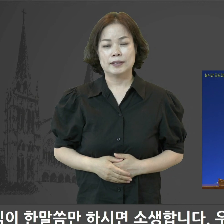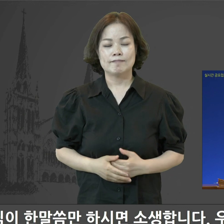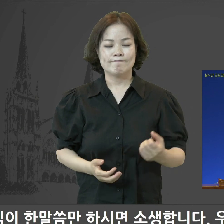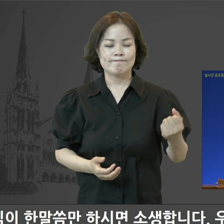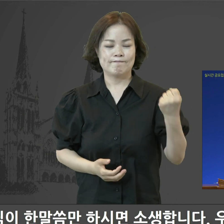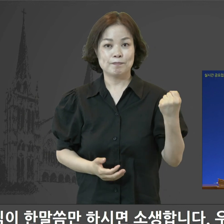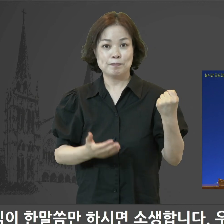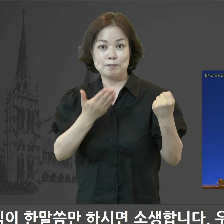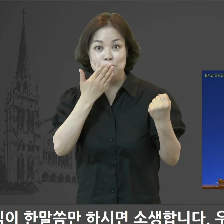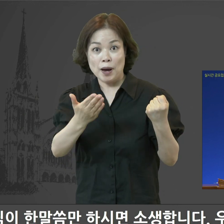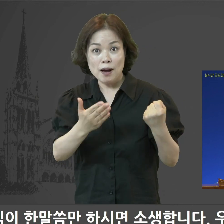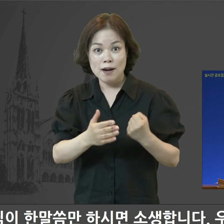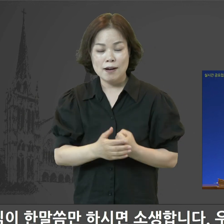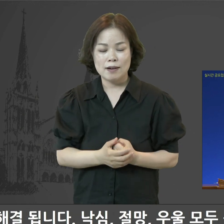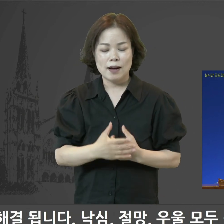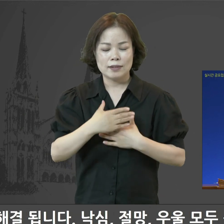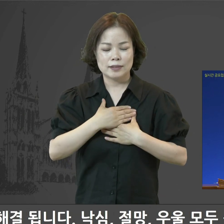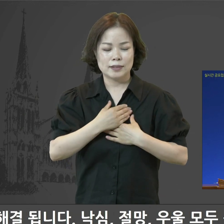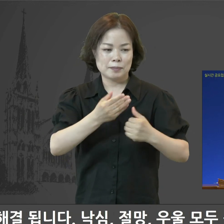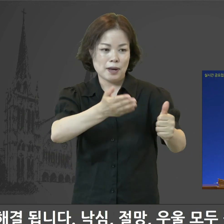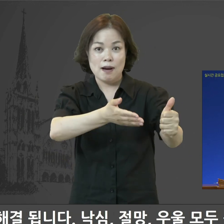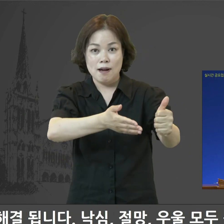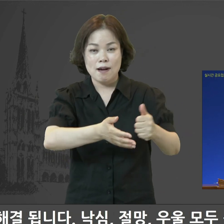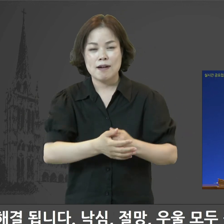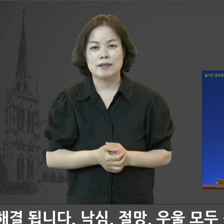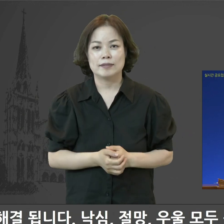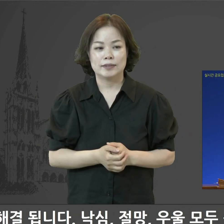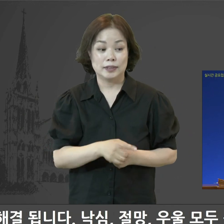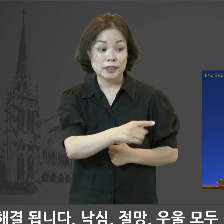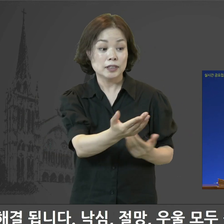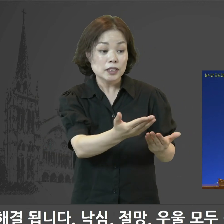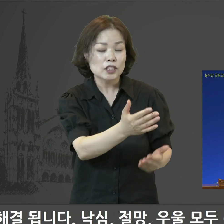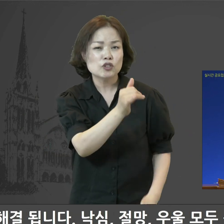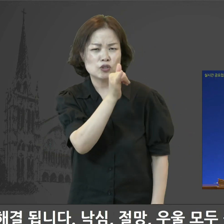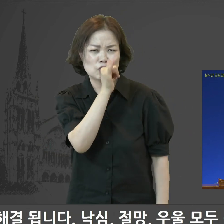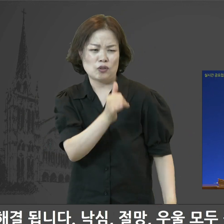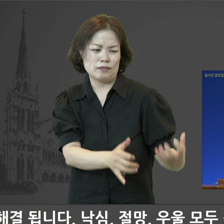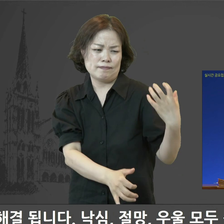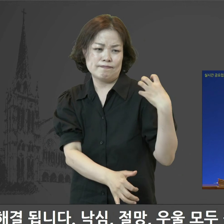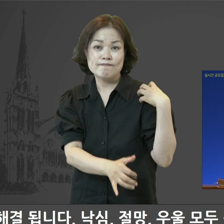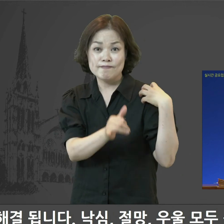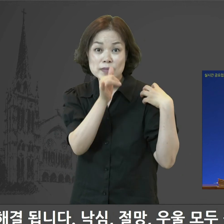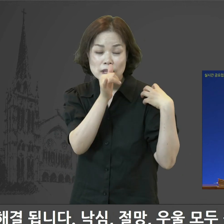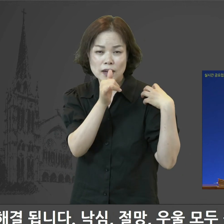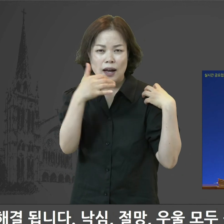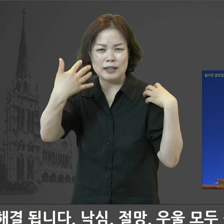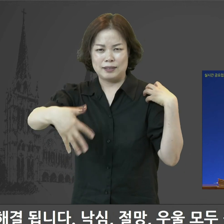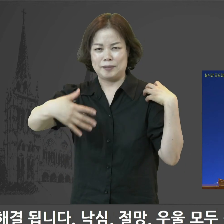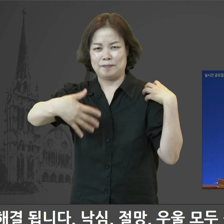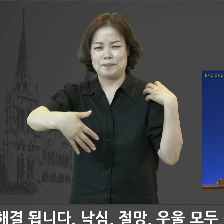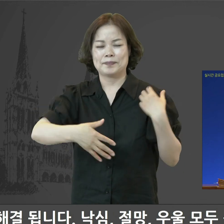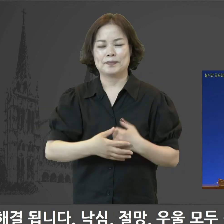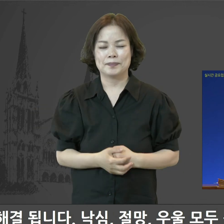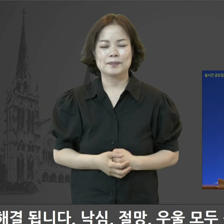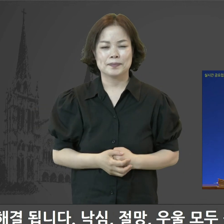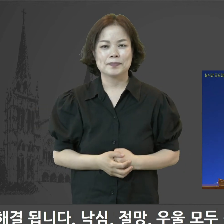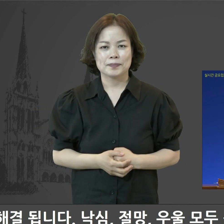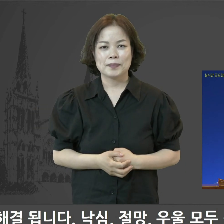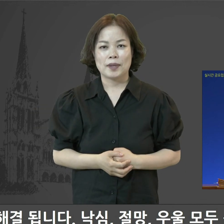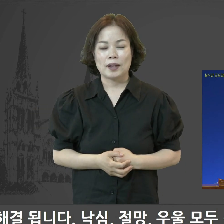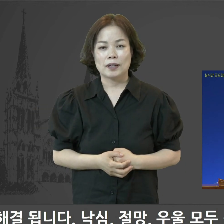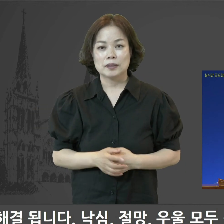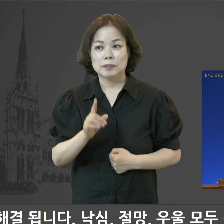힘내라, 안심하라, 네가 할 일이 있다, 안 끝났다. 바울은 그 말씀을